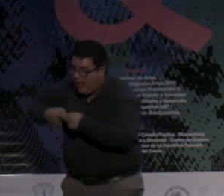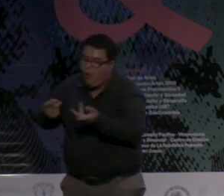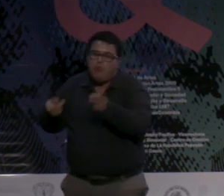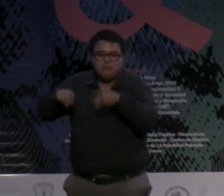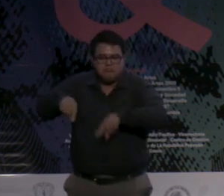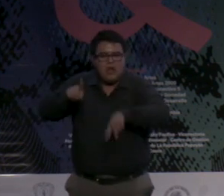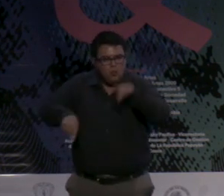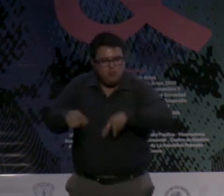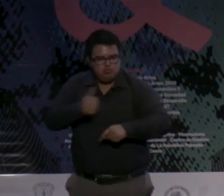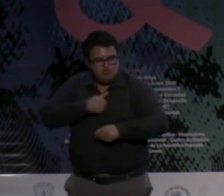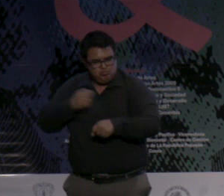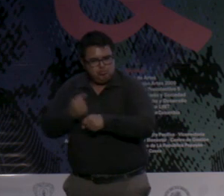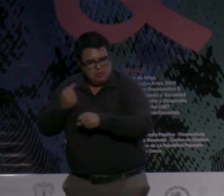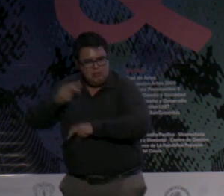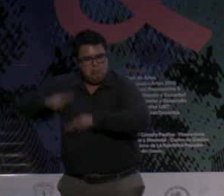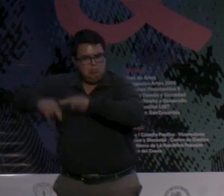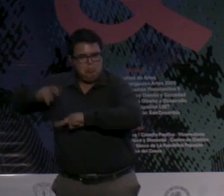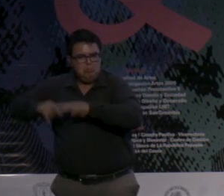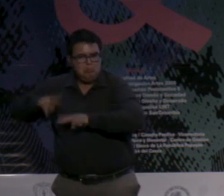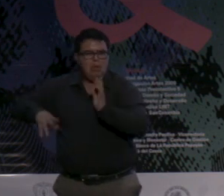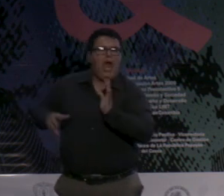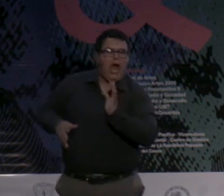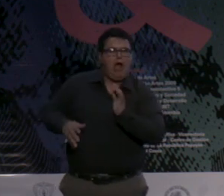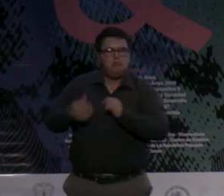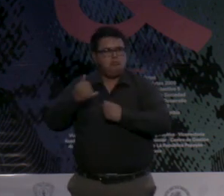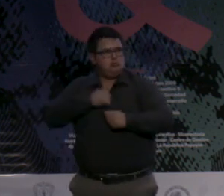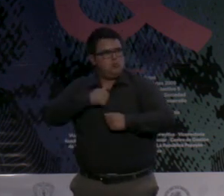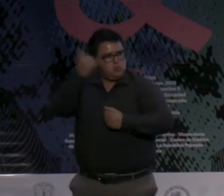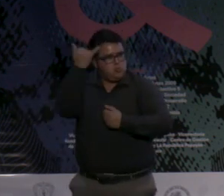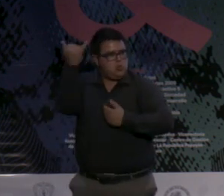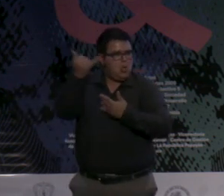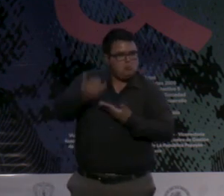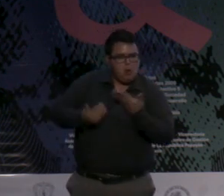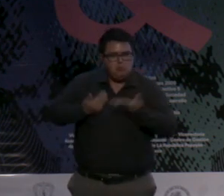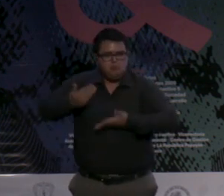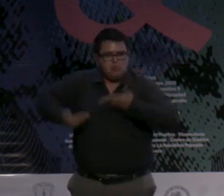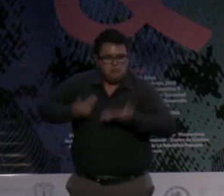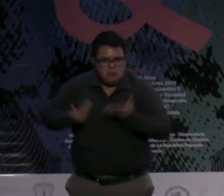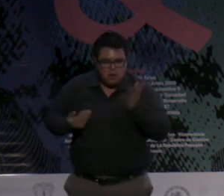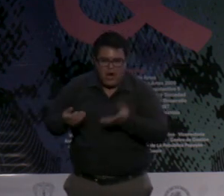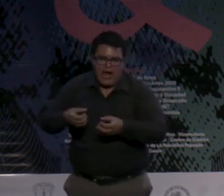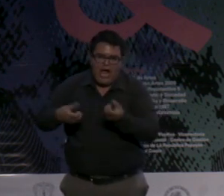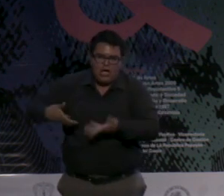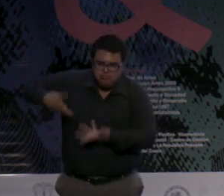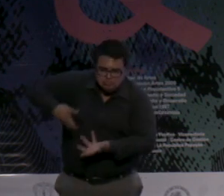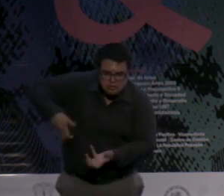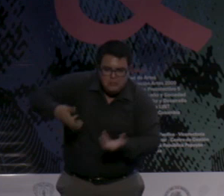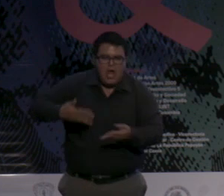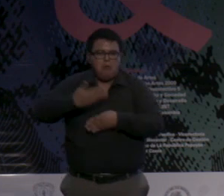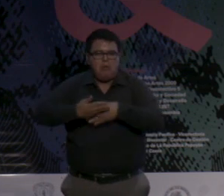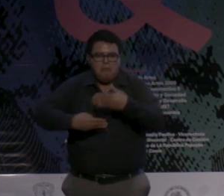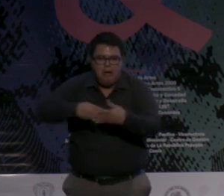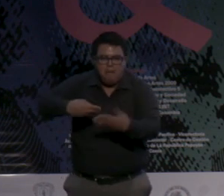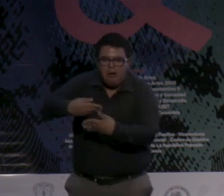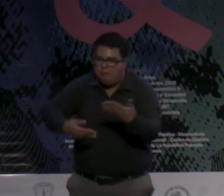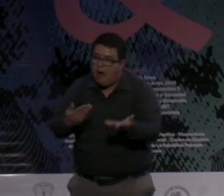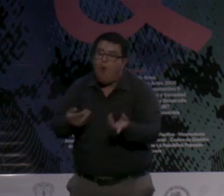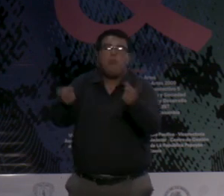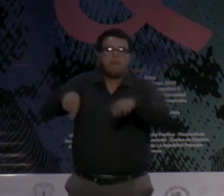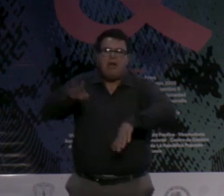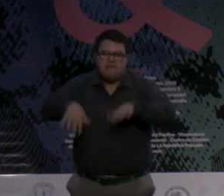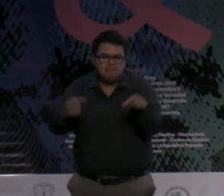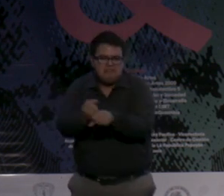de autoconstrucción pues van a contar con una serie de redes solidarias, cadenas de ahorro o ayudas de familiares